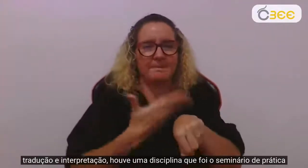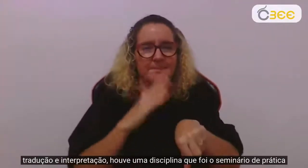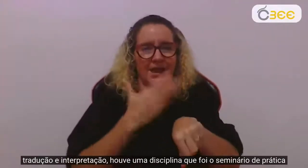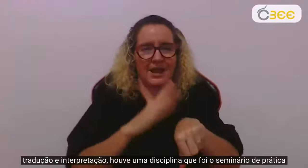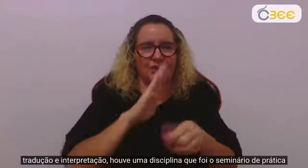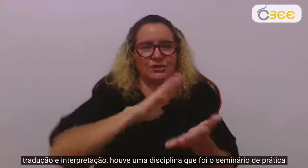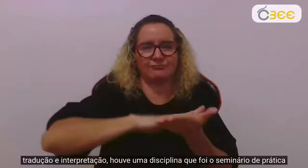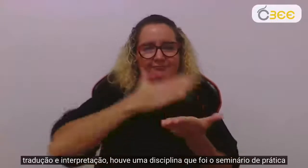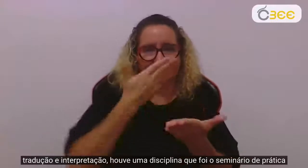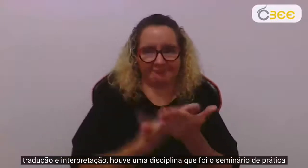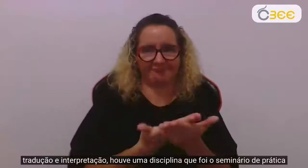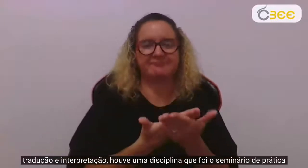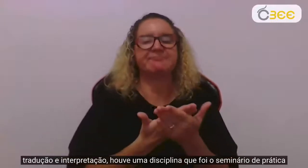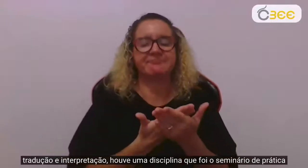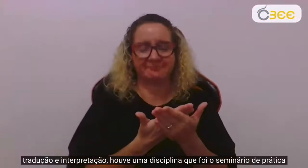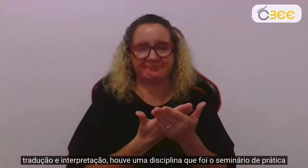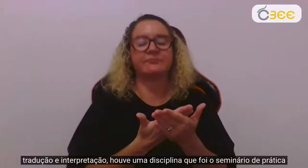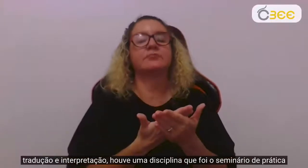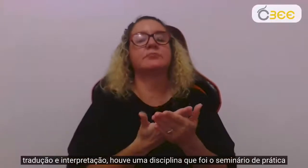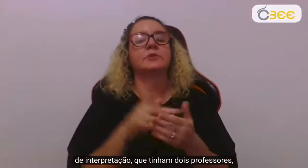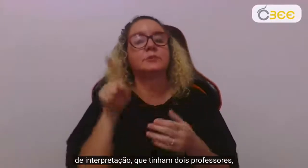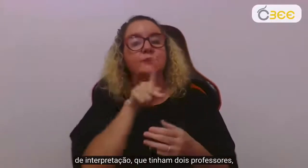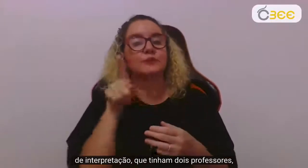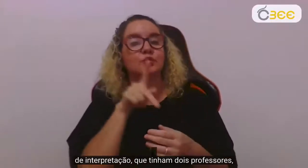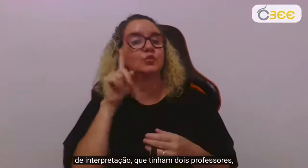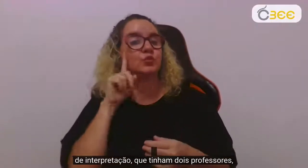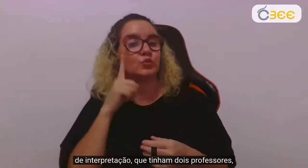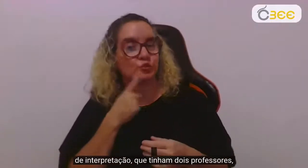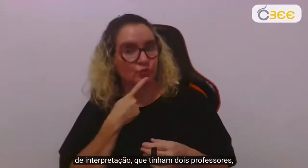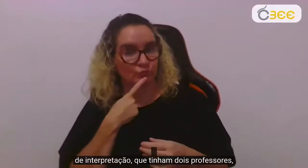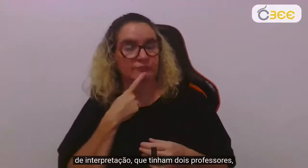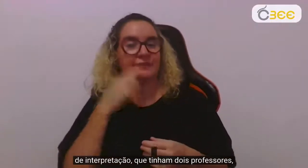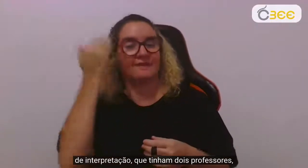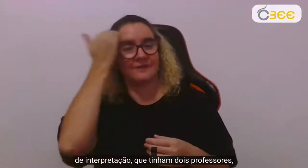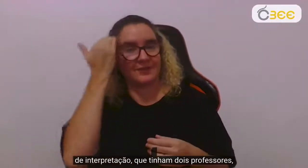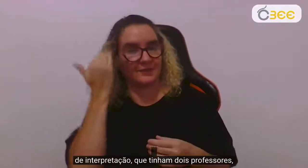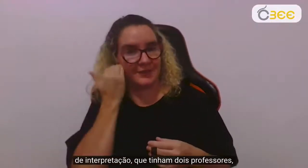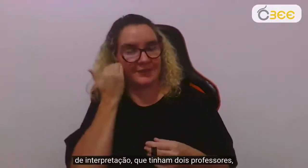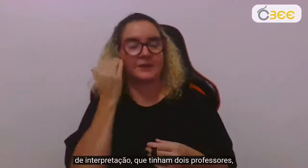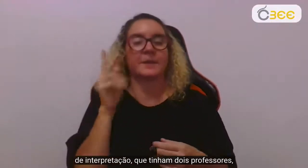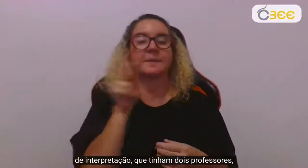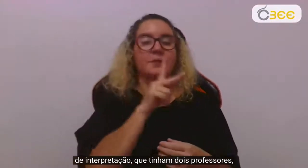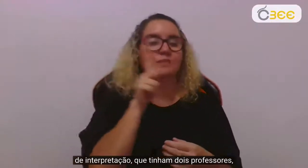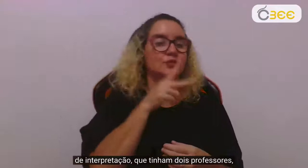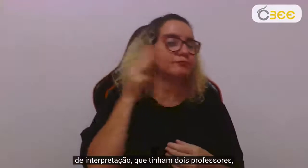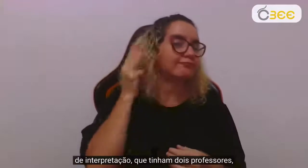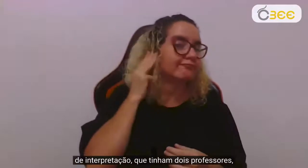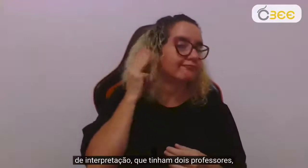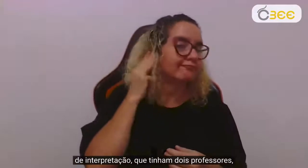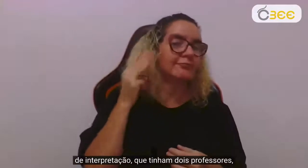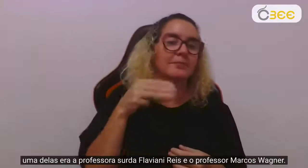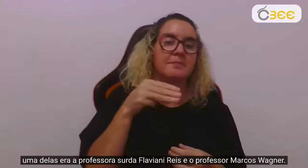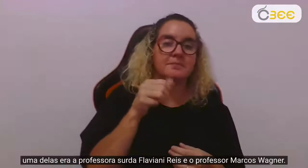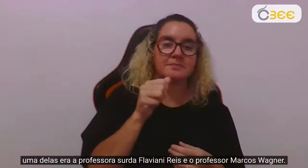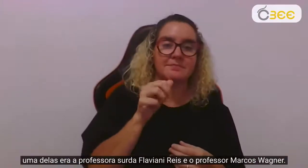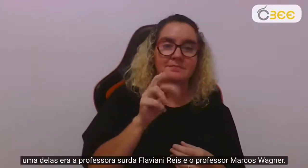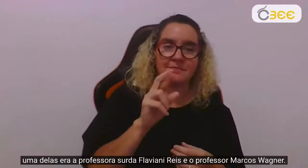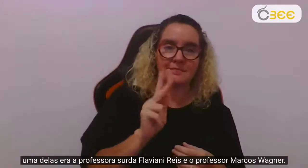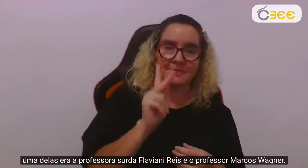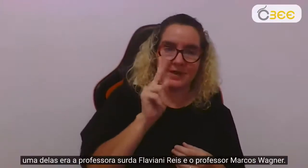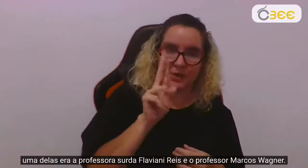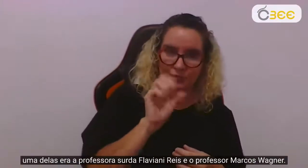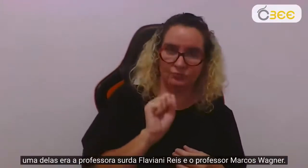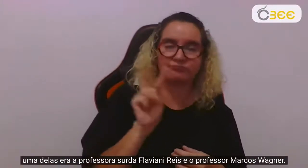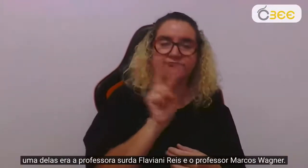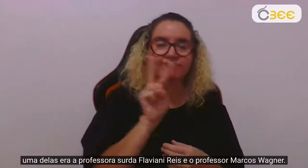disciplina que foi um seminário de prática de interpretação, que tinham 2 professores, uma delas era a